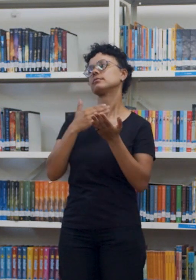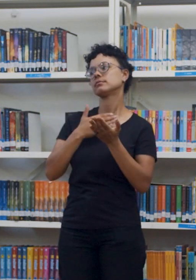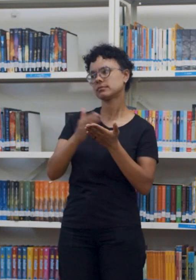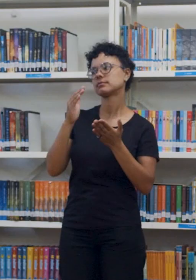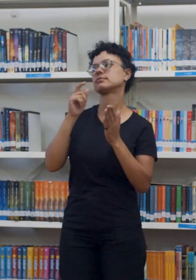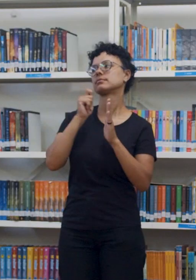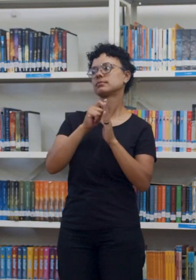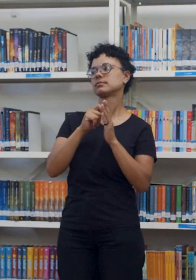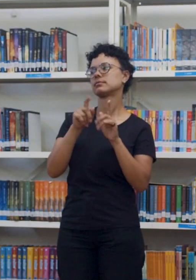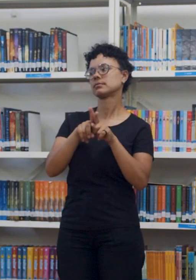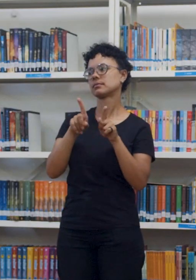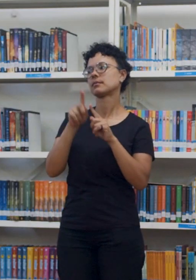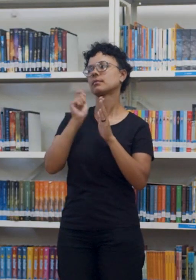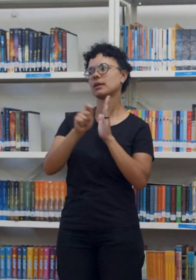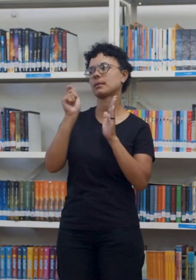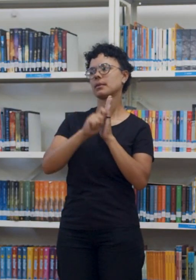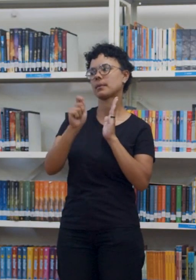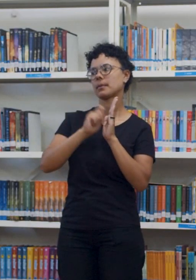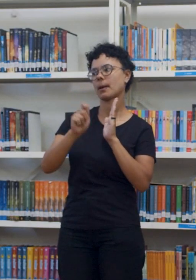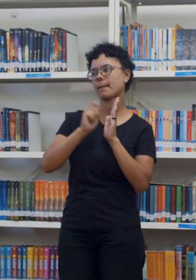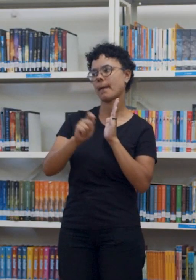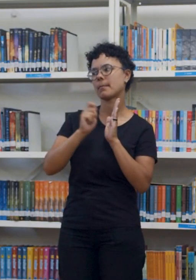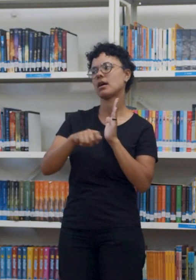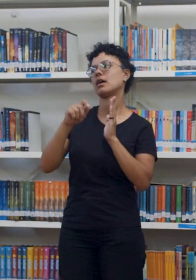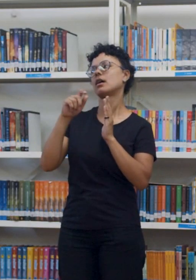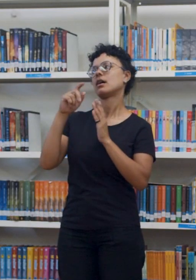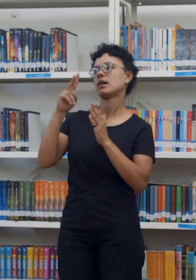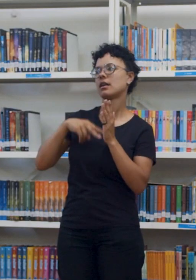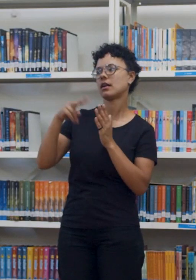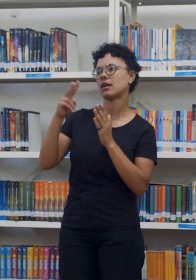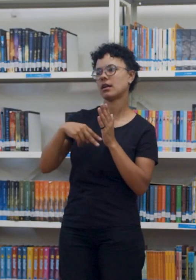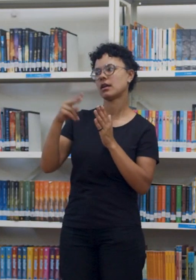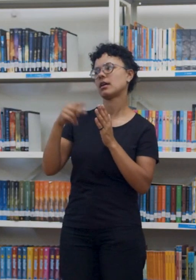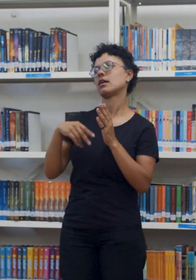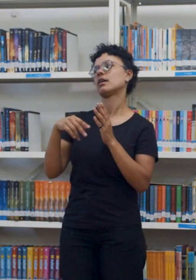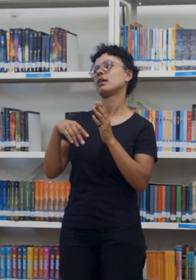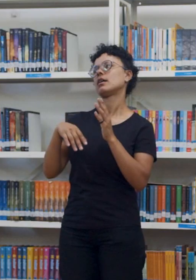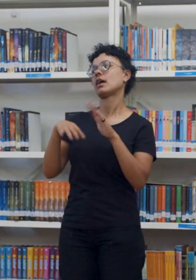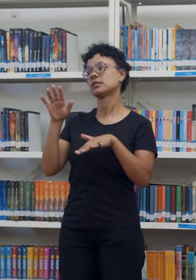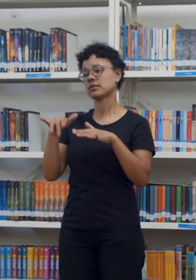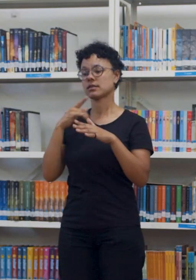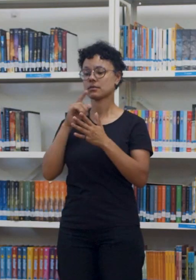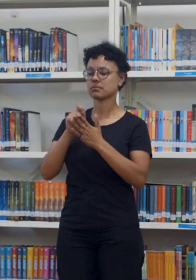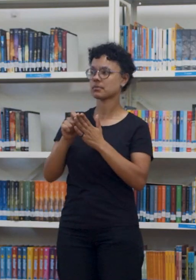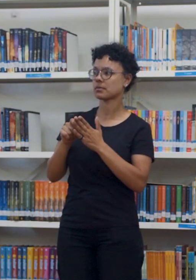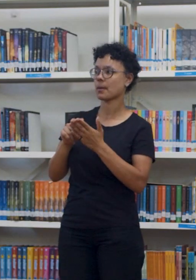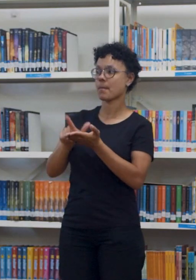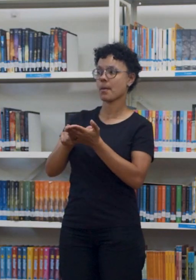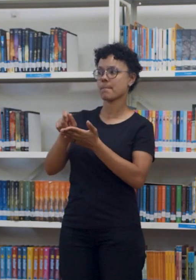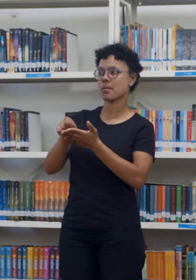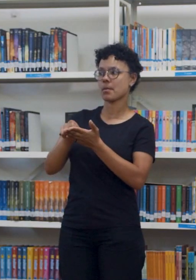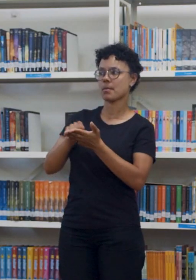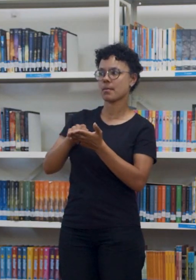então a escrever, a ler, às vezes a pôr no papel a